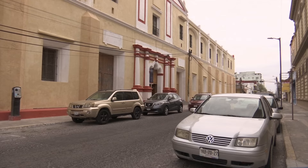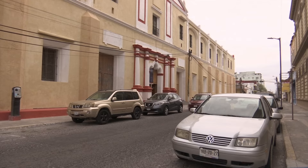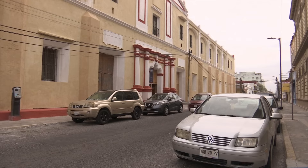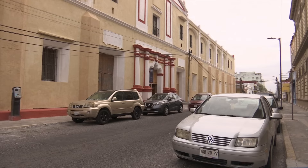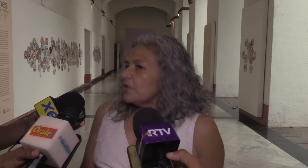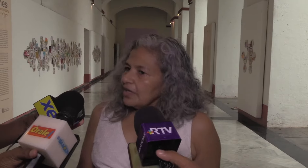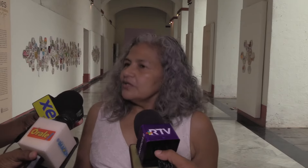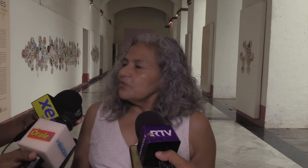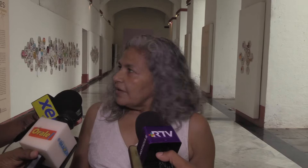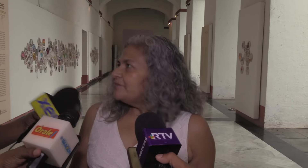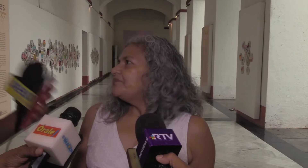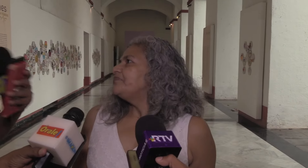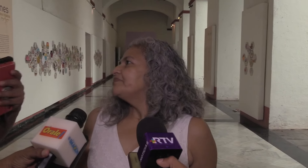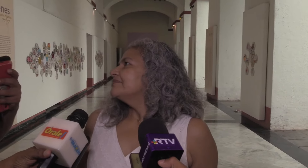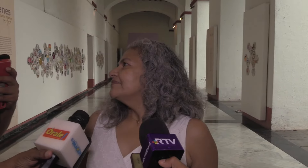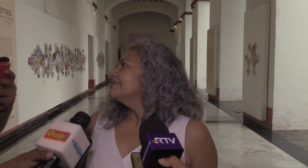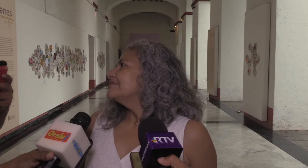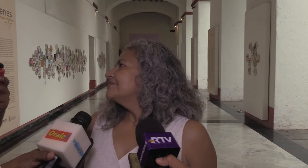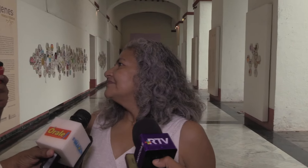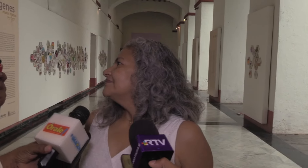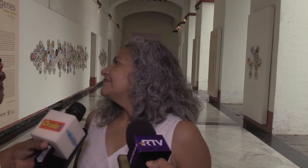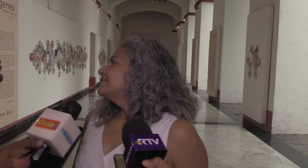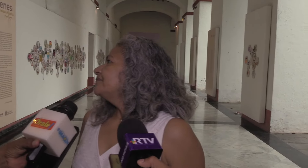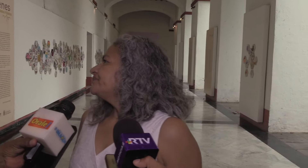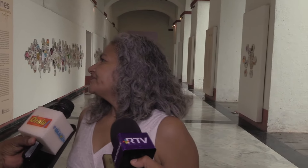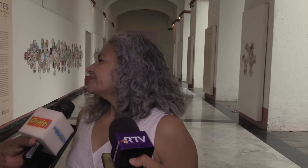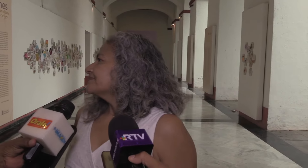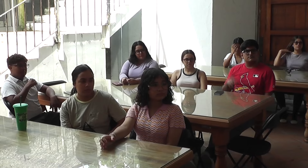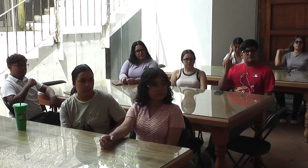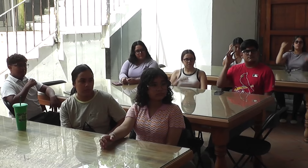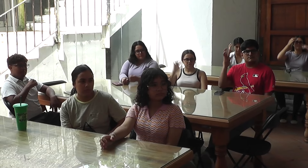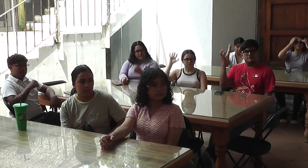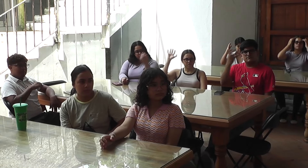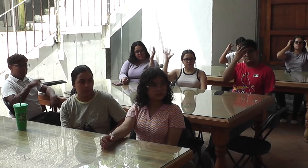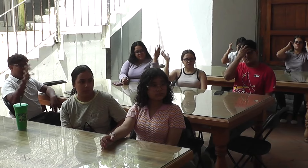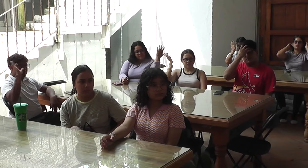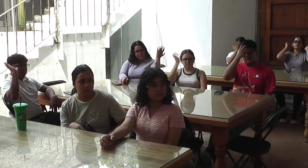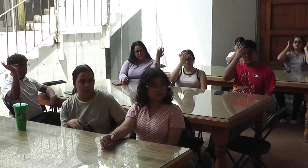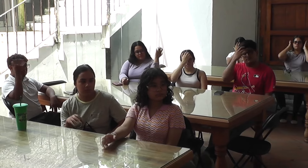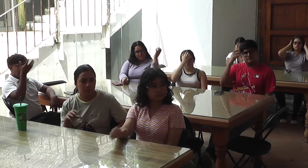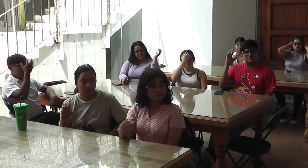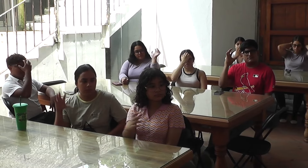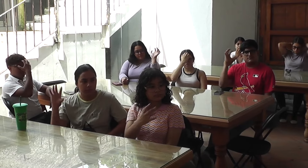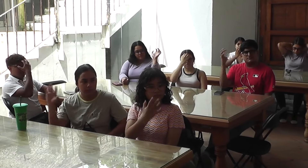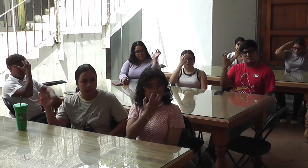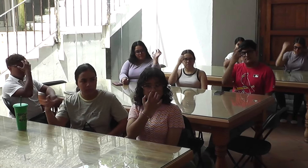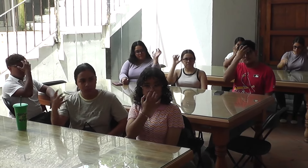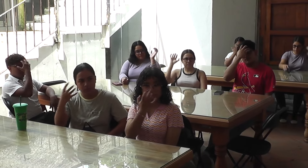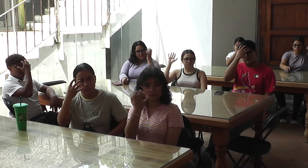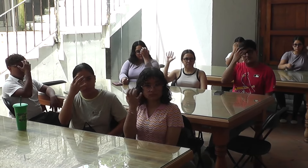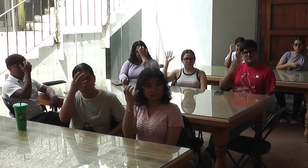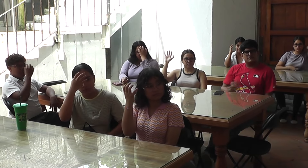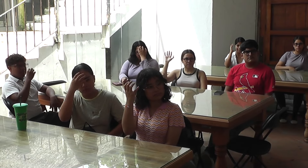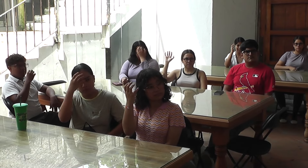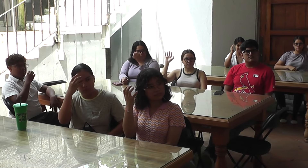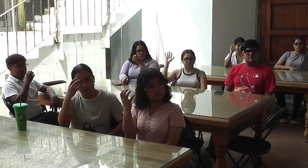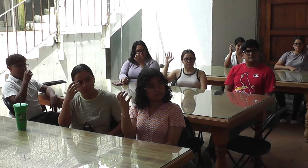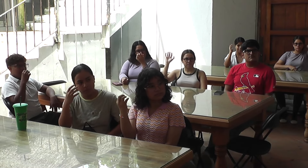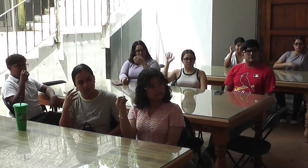años, así lo informó Margarita Peña, jefa del recinto. Agregó que esta es la lengua en que articulan pensamientos y emociones las personas